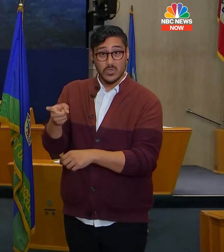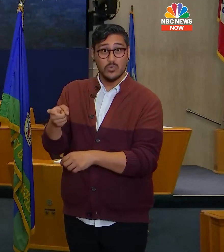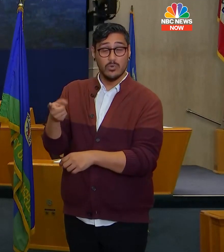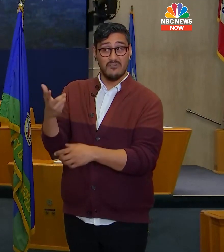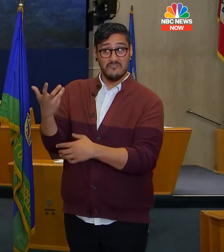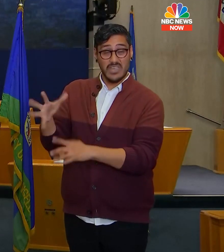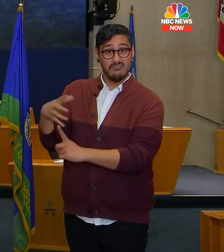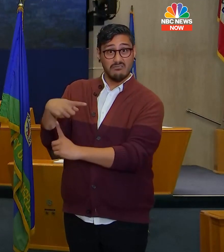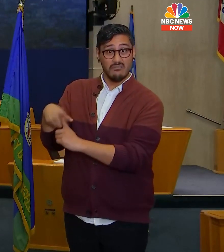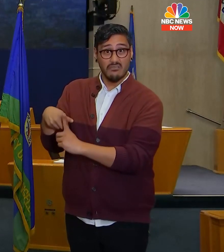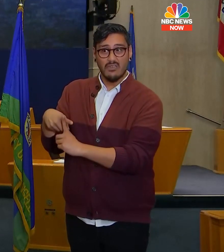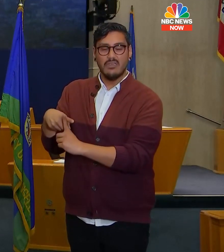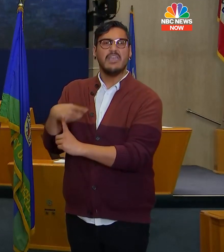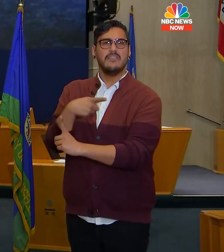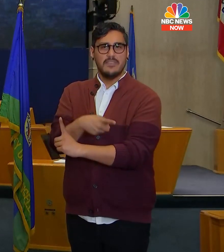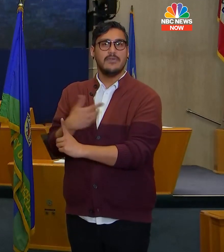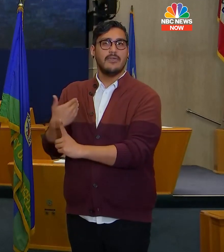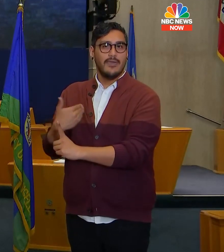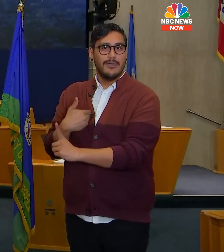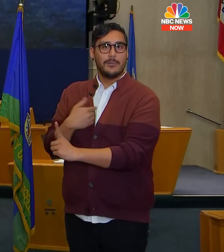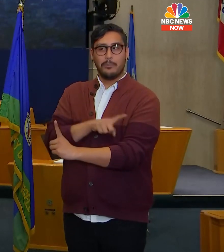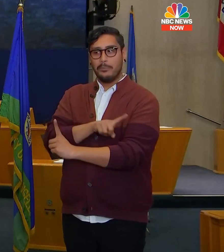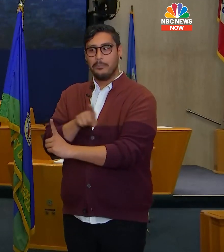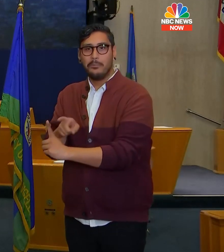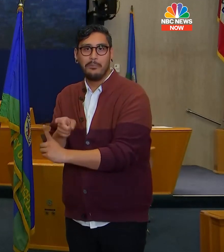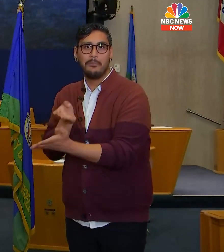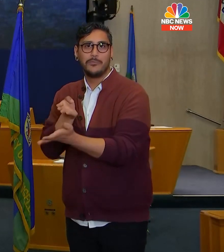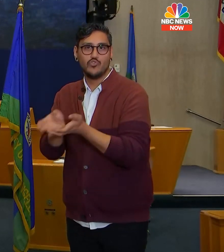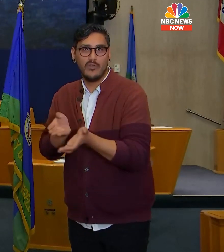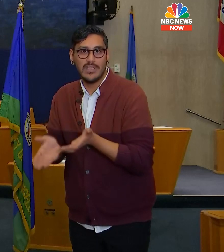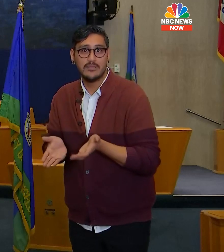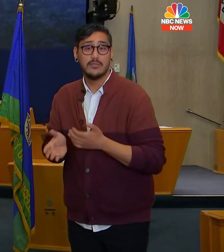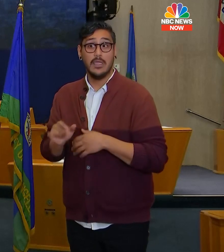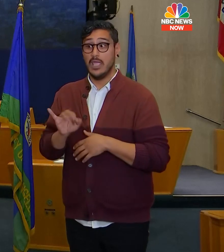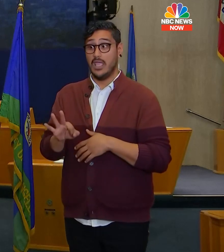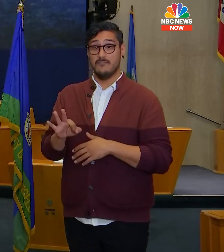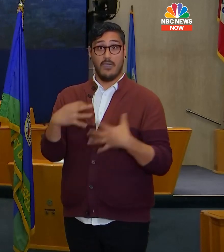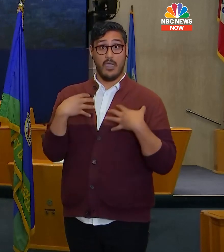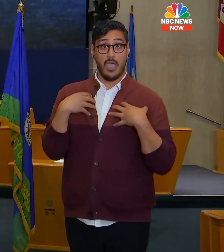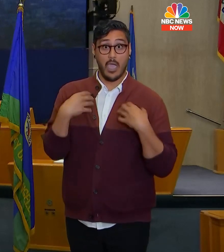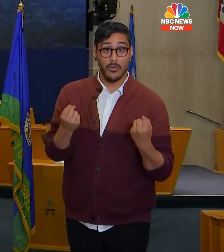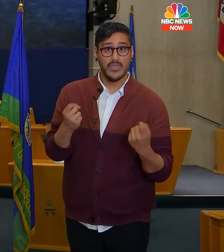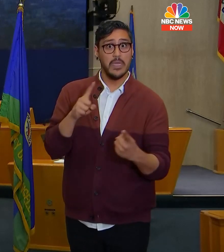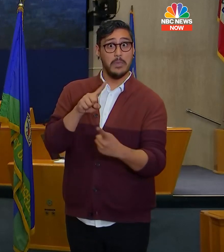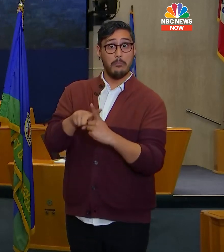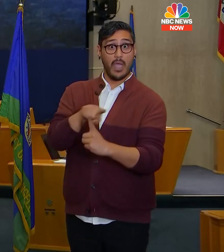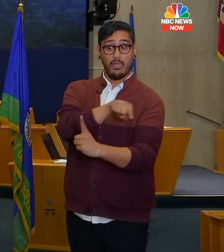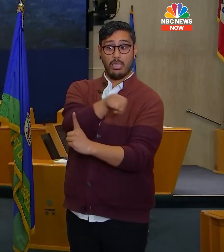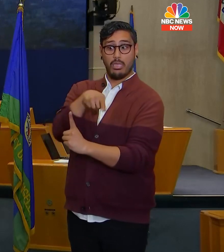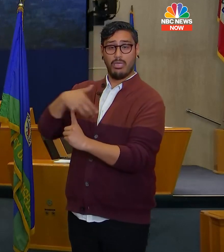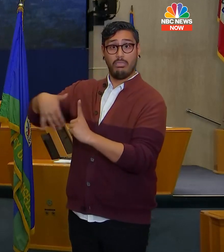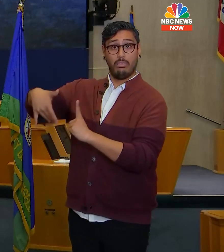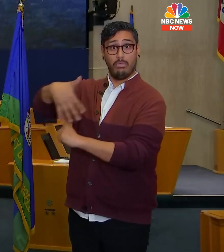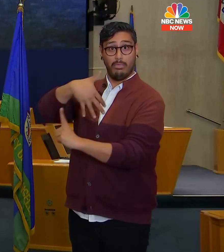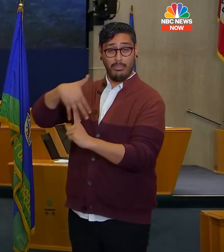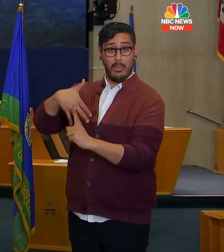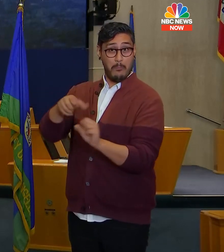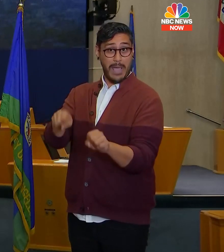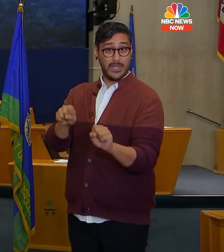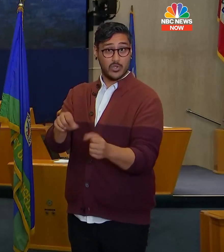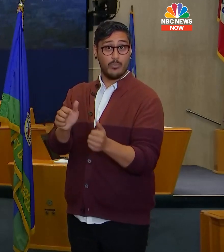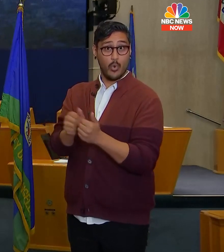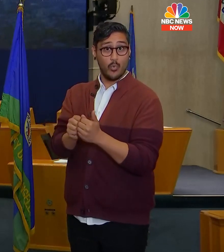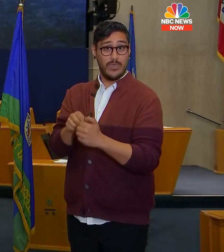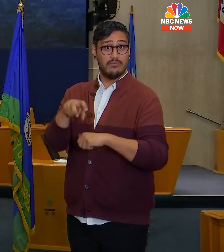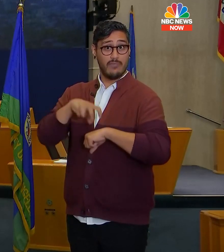acceso a los servicios médicos y los que no están afectados pero han sido contactados por el virus que están en